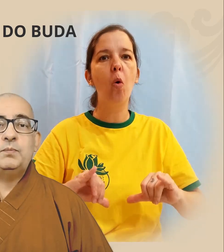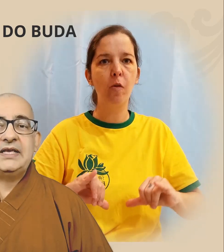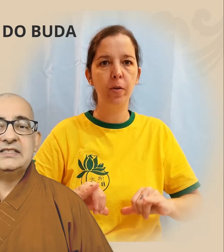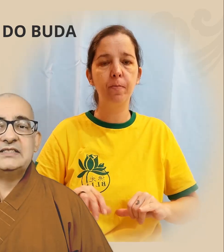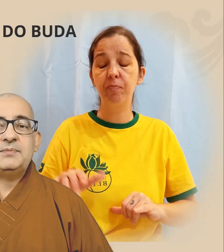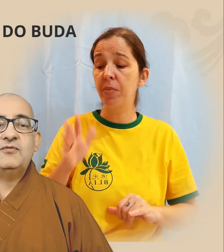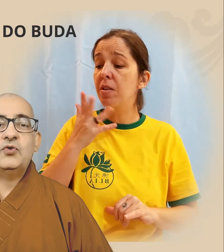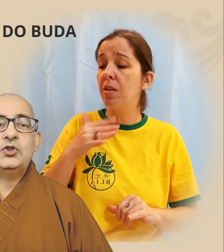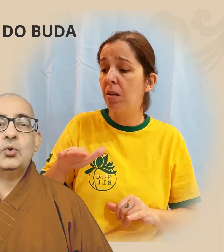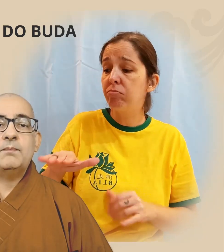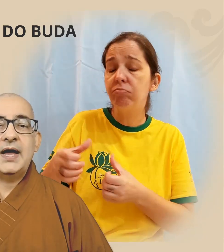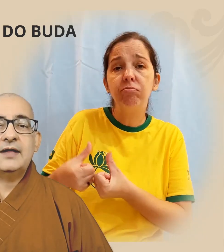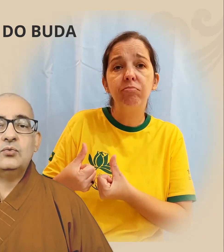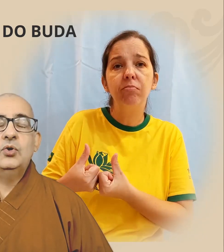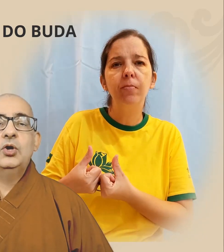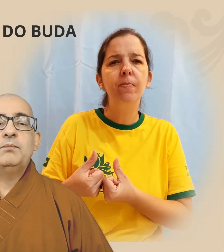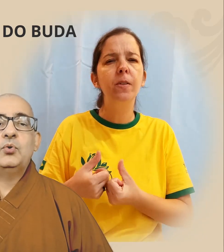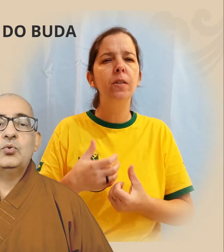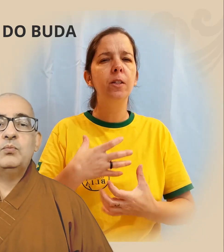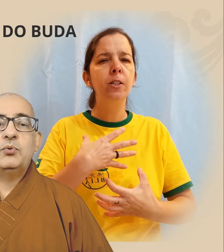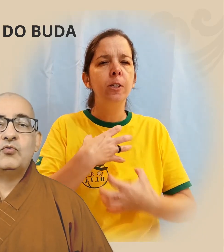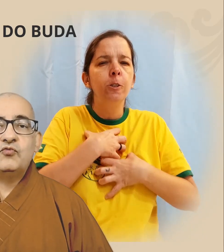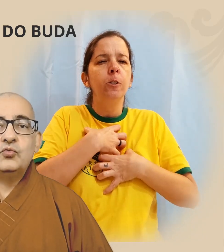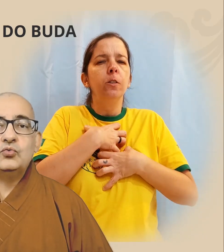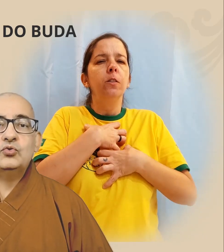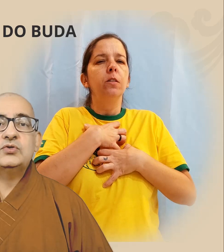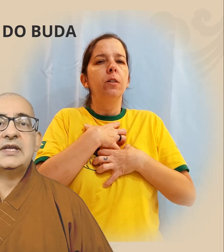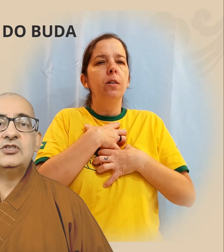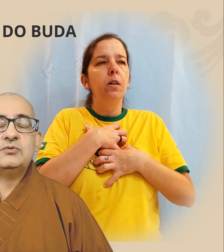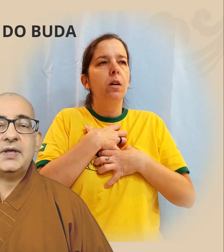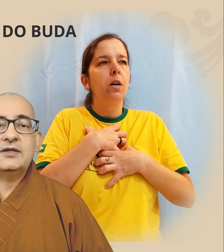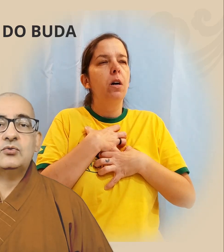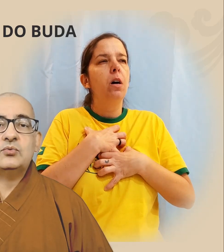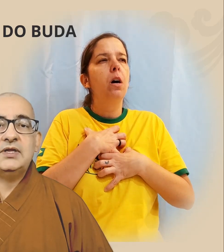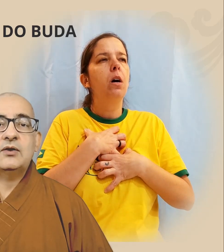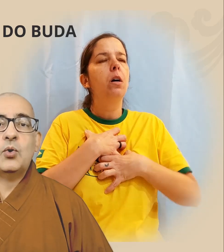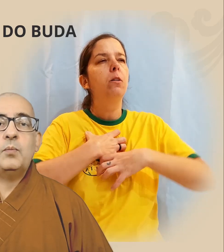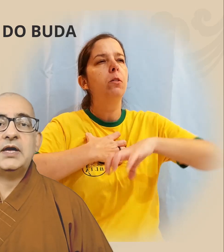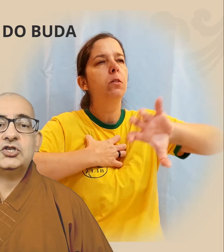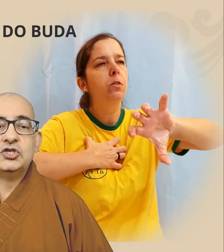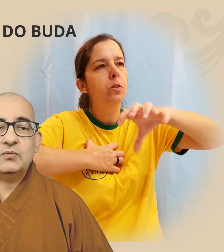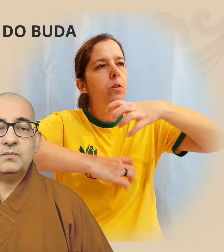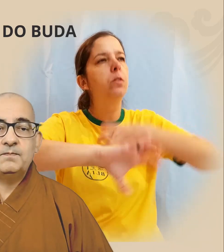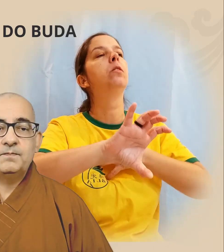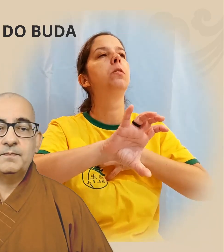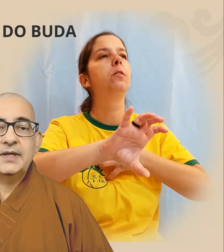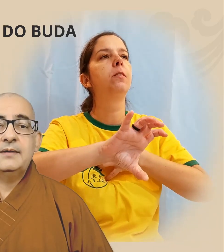pequeno príncipe foi tomado por um profundo sentimento de